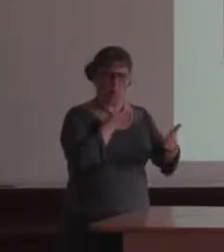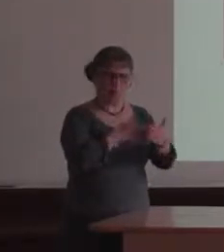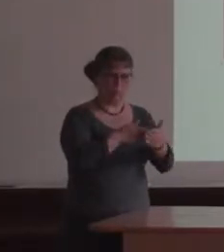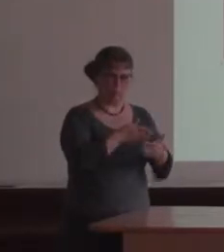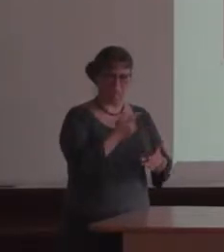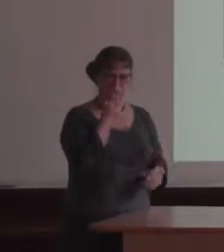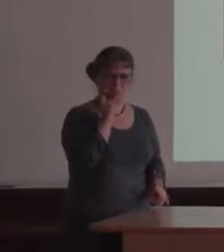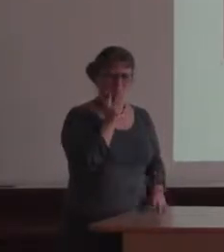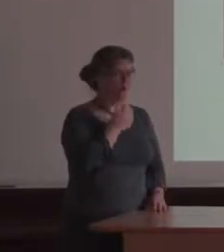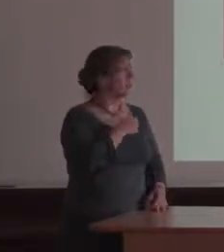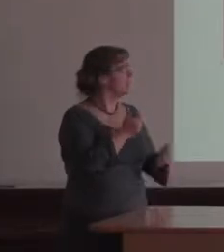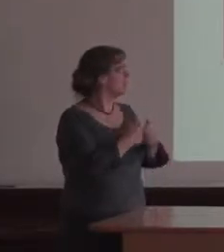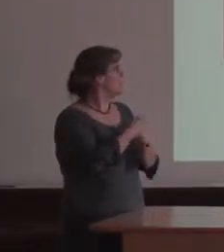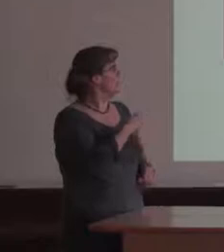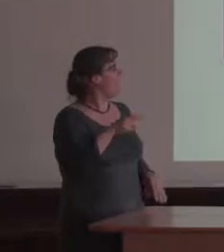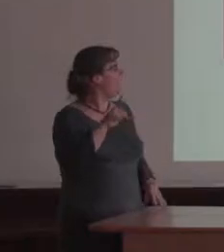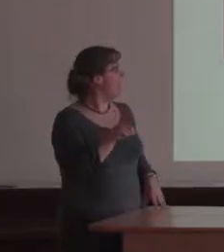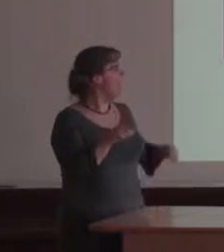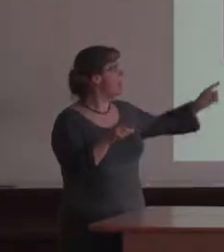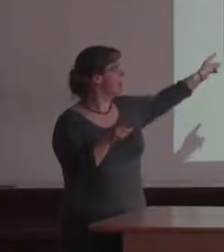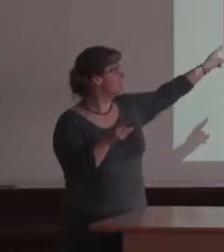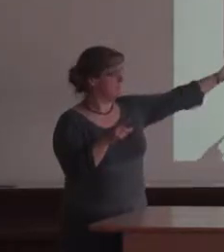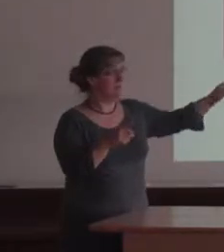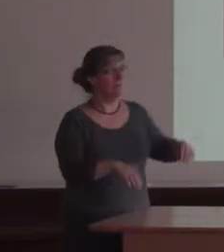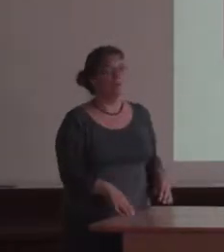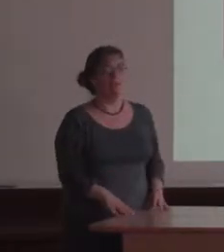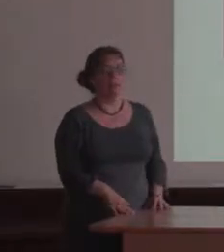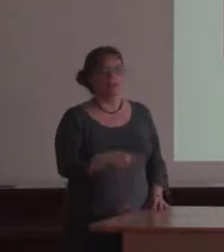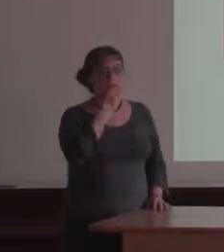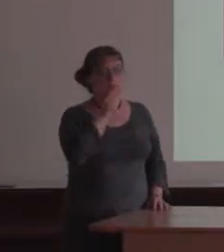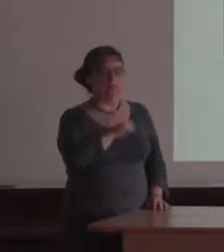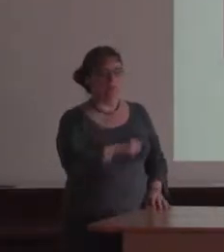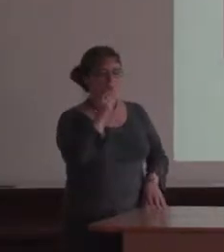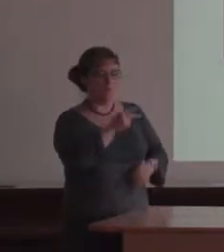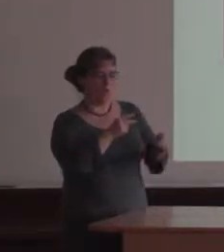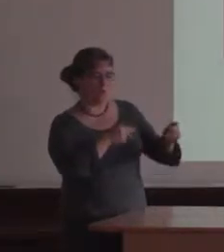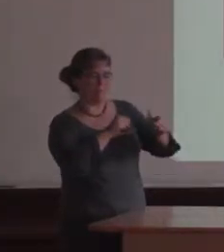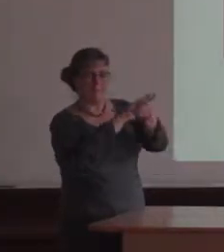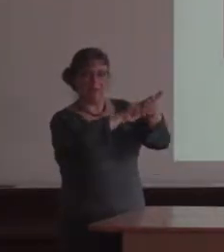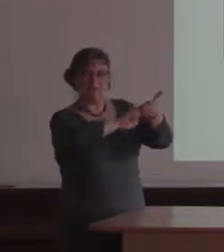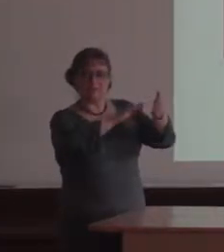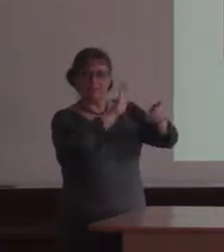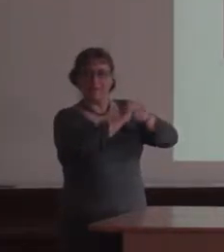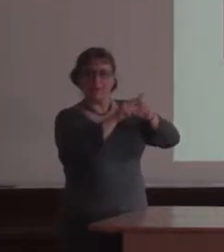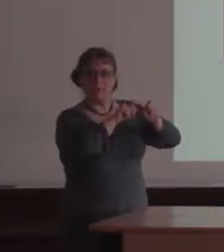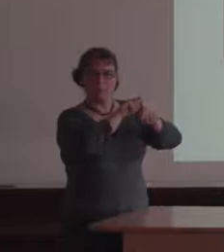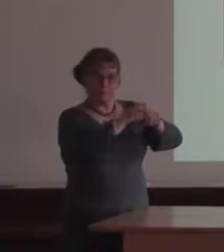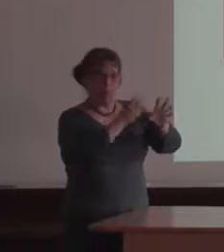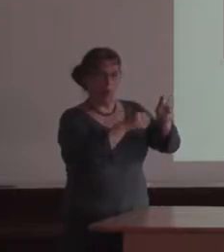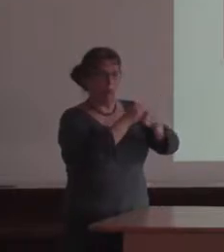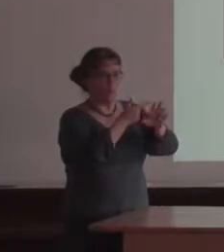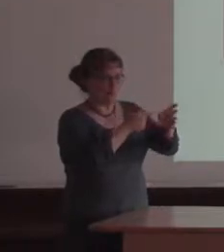show locals qui va indiquer à PyTest d'afficher en plus de la trace d'exécution la valeur de toutes les variables